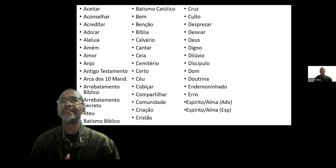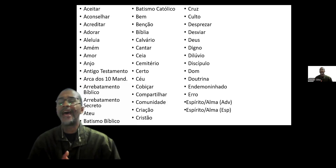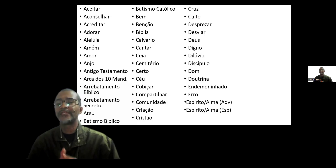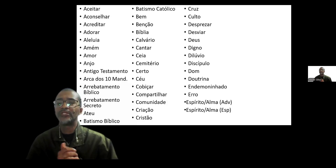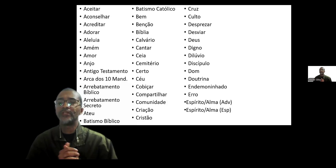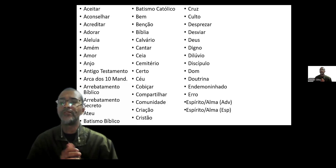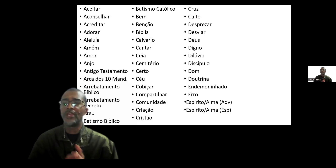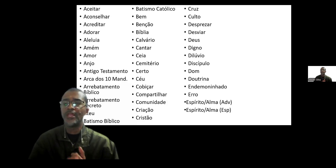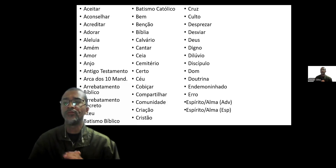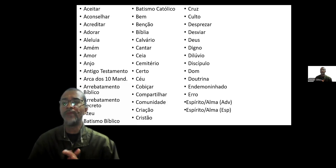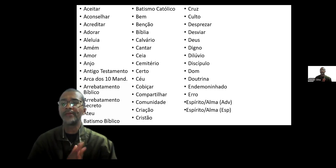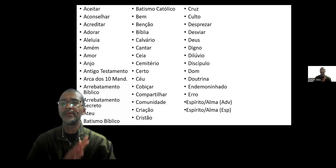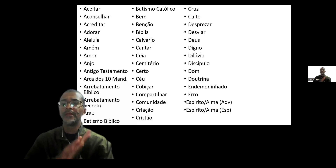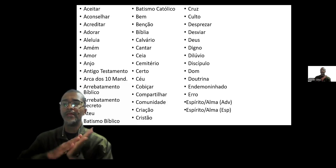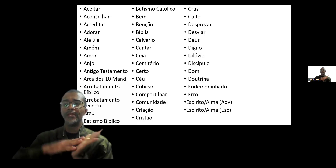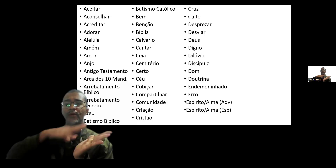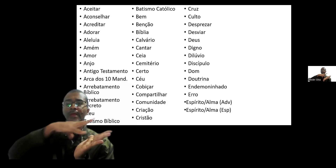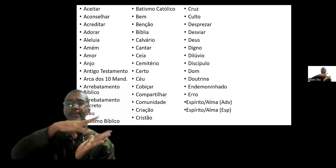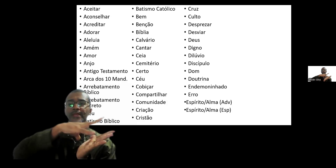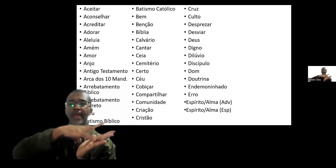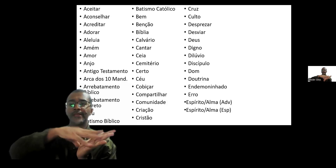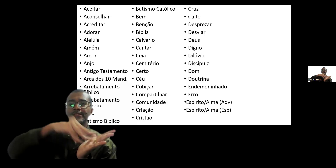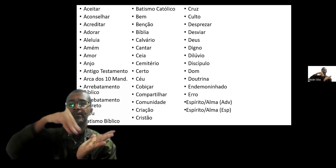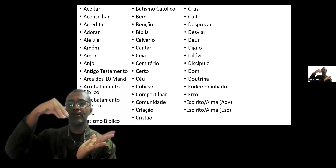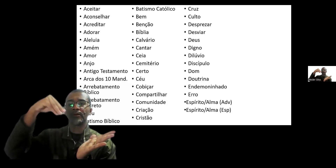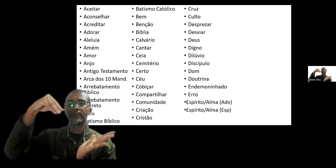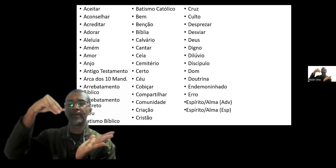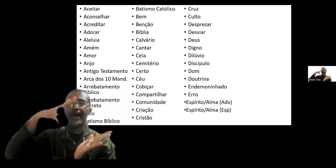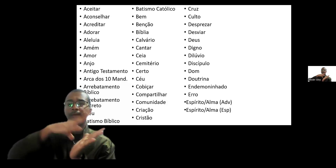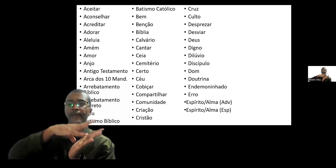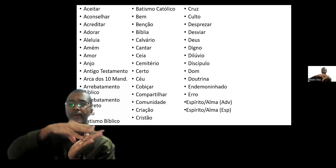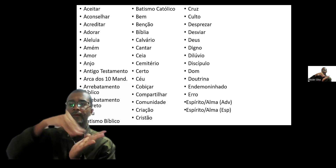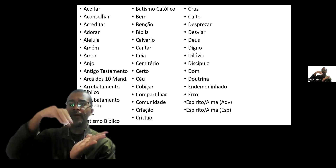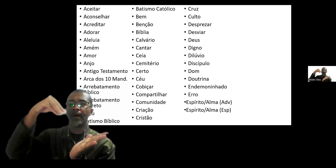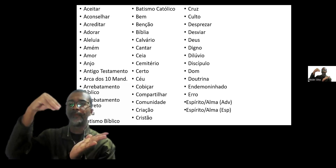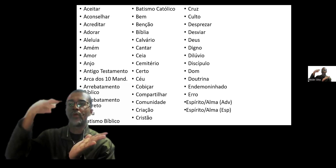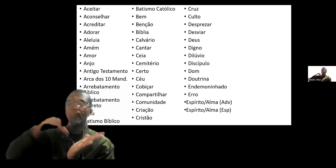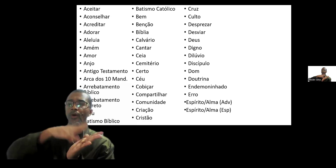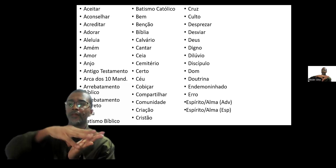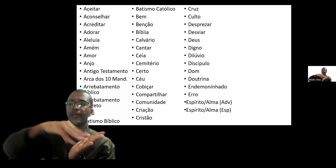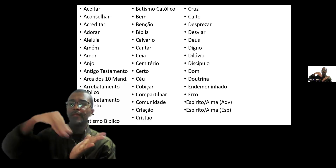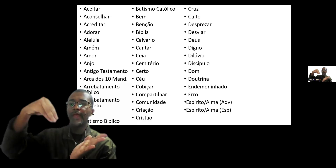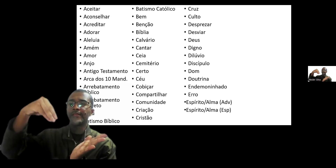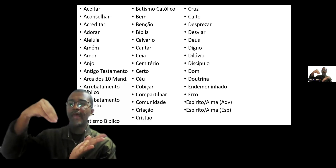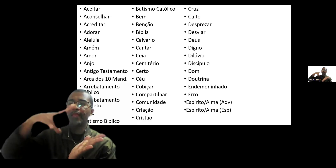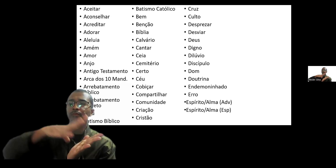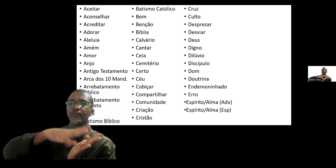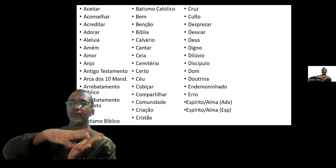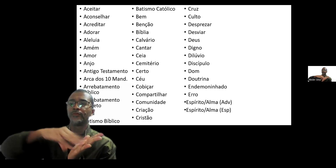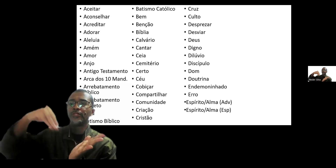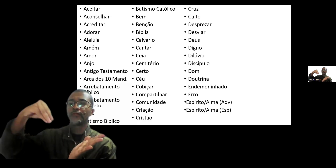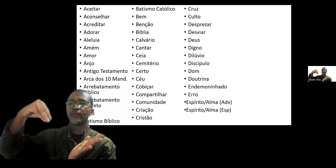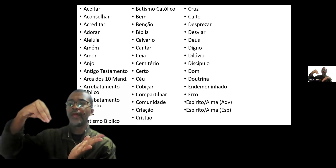sai um fantasma de dentro da gente e tudo mais. Então esse é assim, ó, tá? A pessoa morta e aí